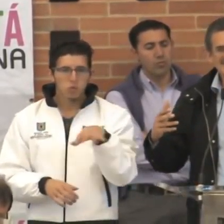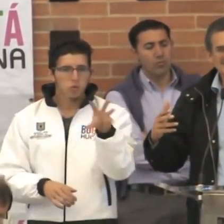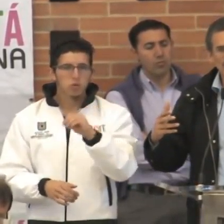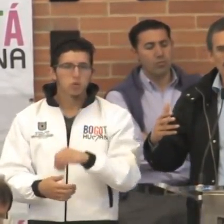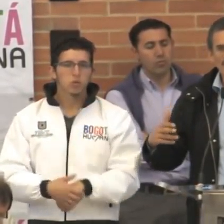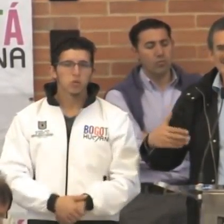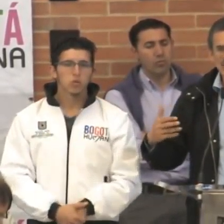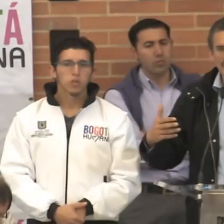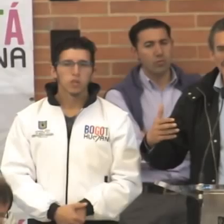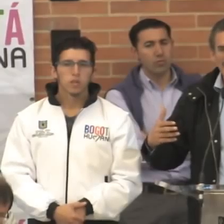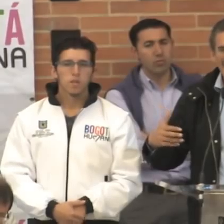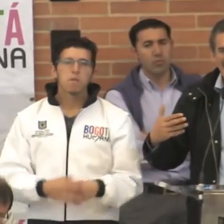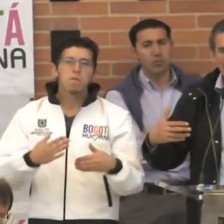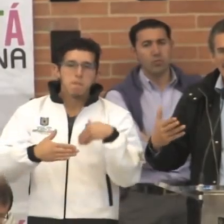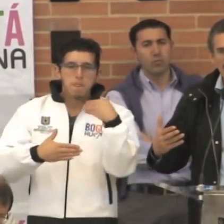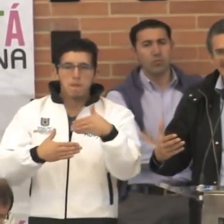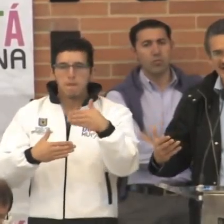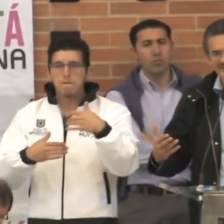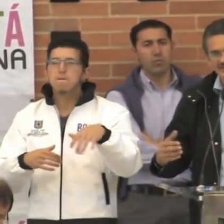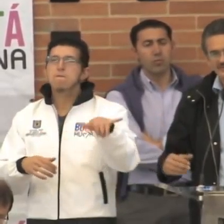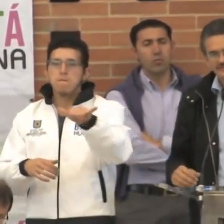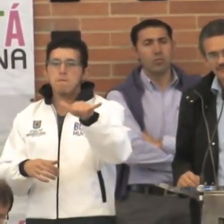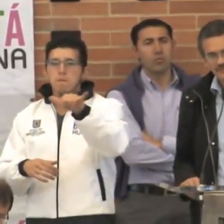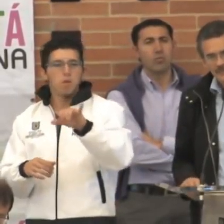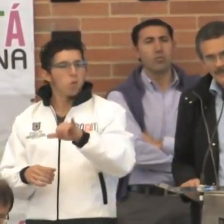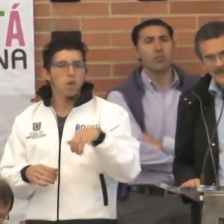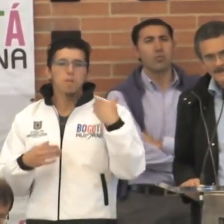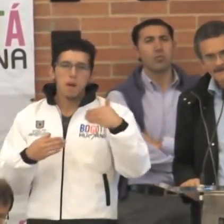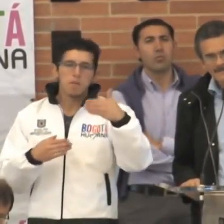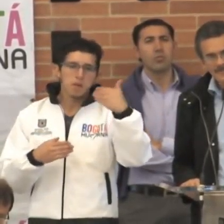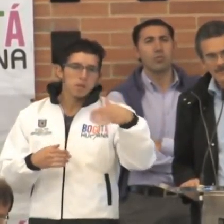cada vez con mayor grado de igualdad.